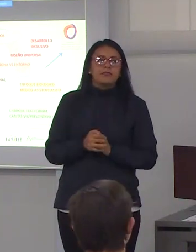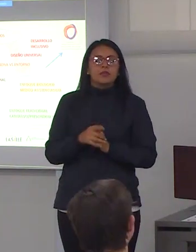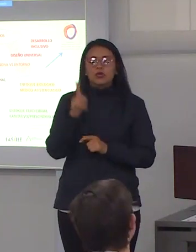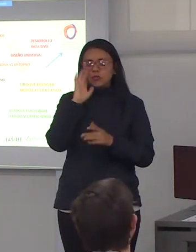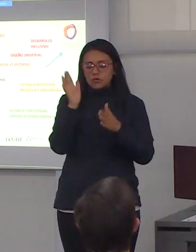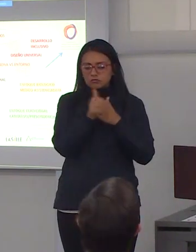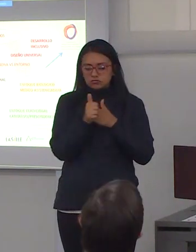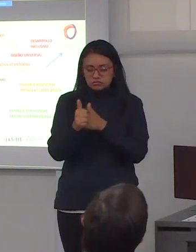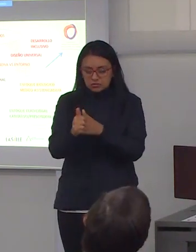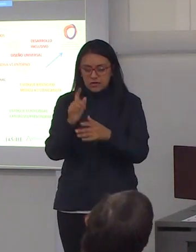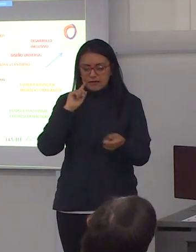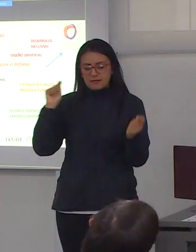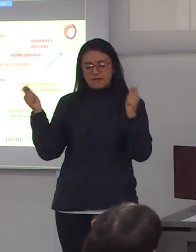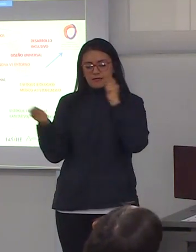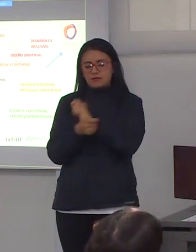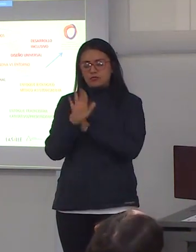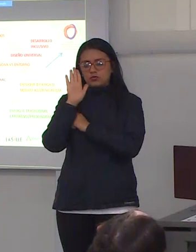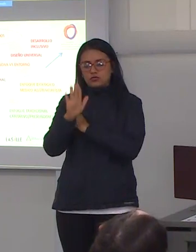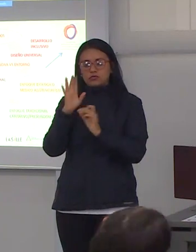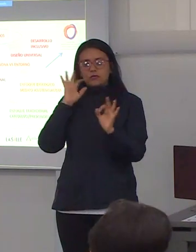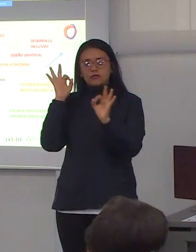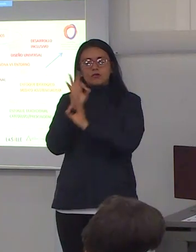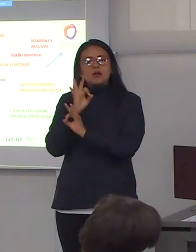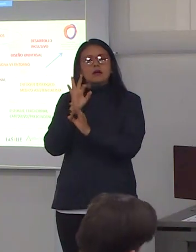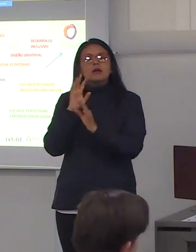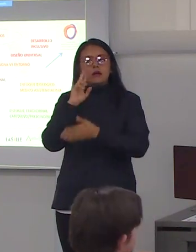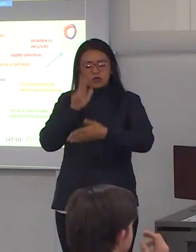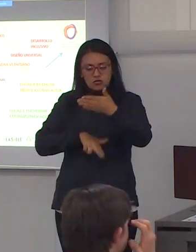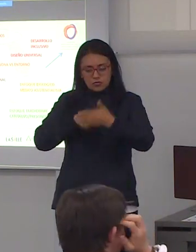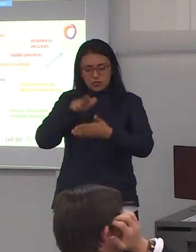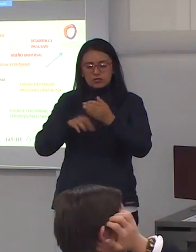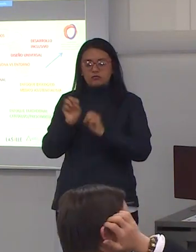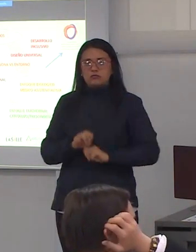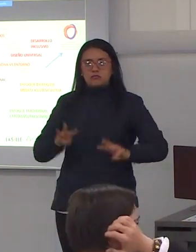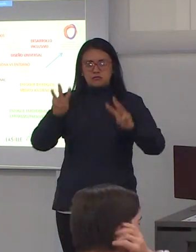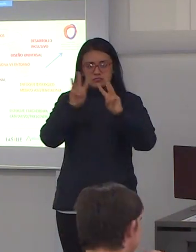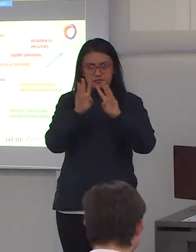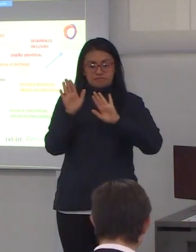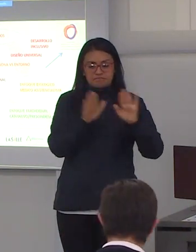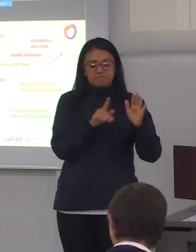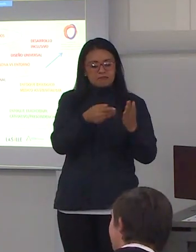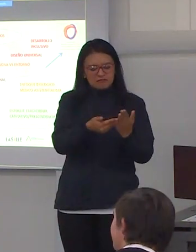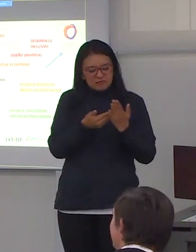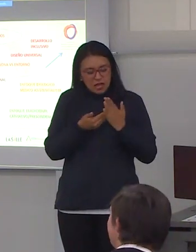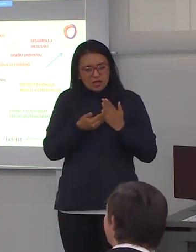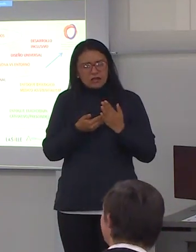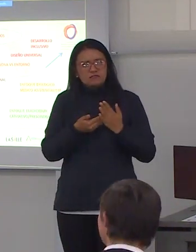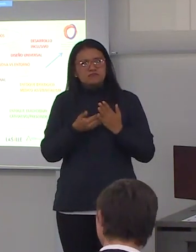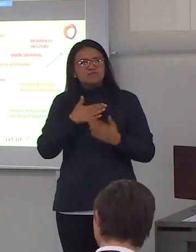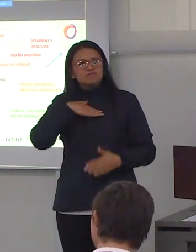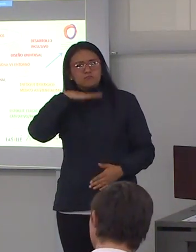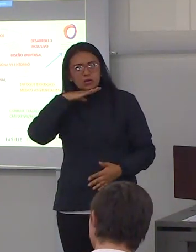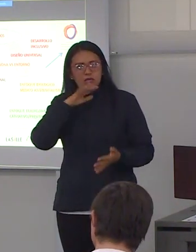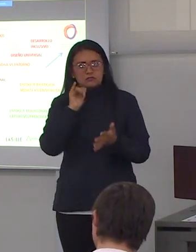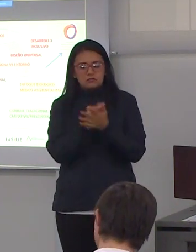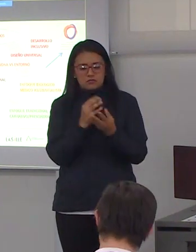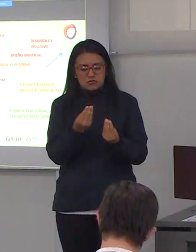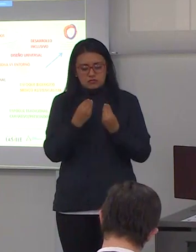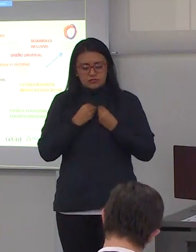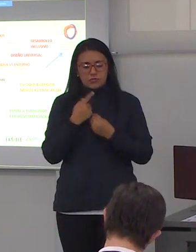de ruta y lo que cambia este enfoque es la convención de naciones unidas por un lado que nos da herramientas políticas